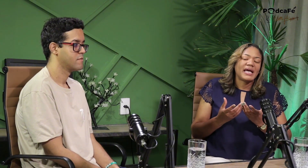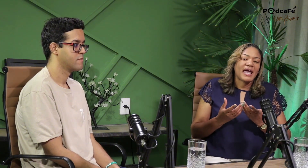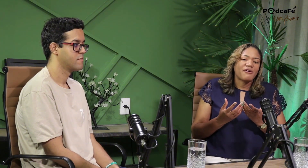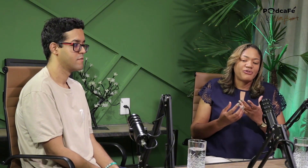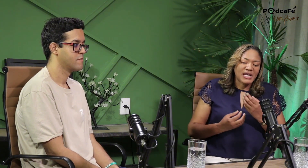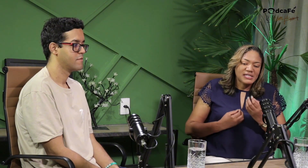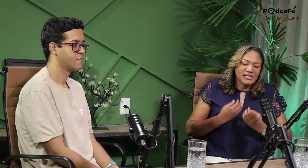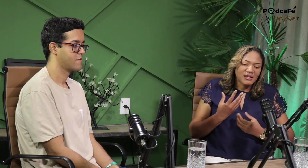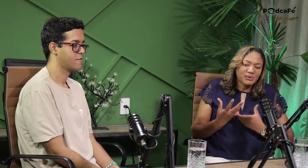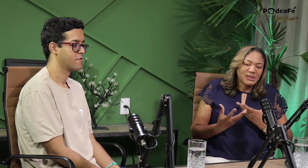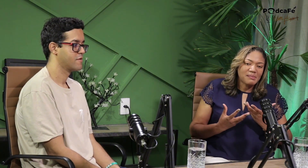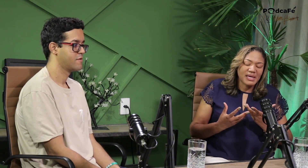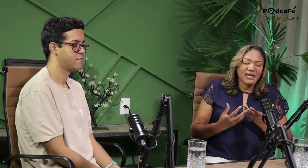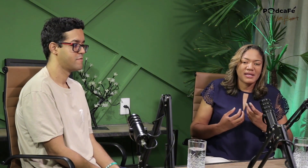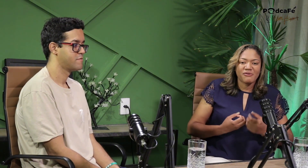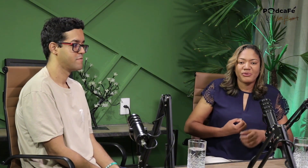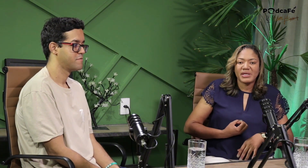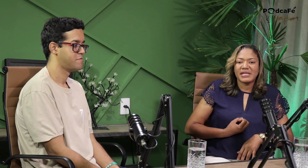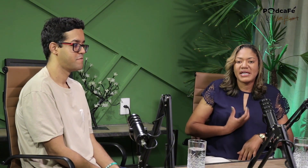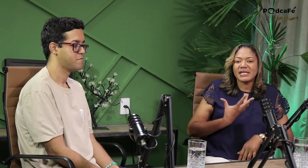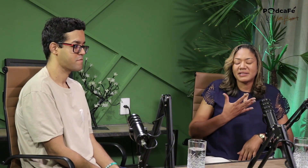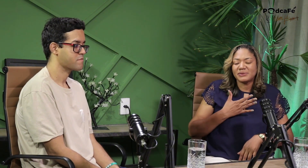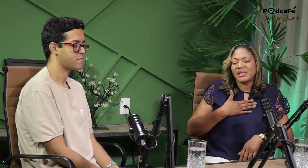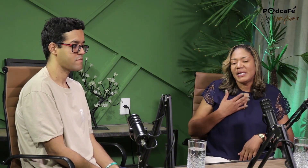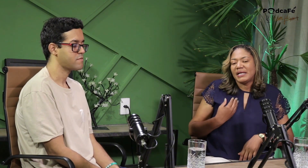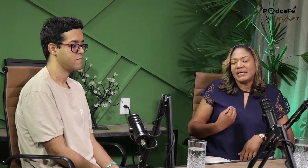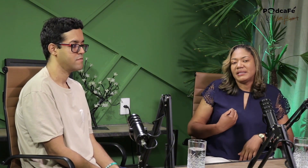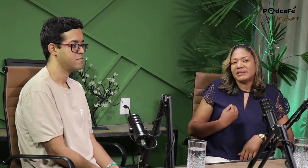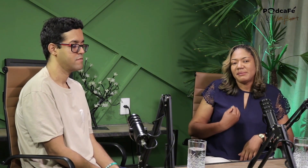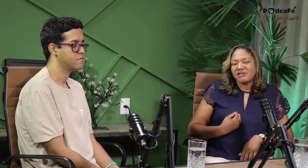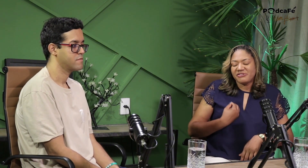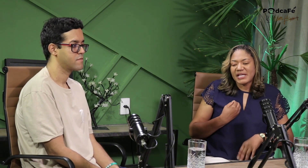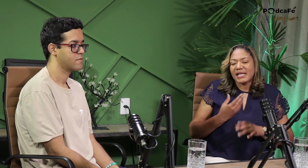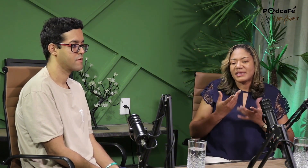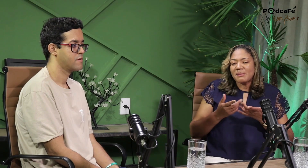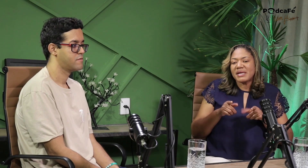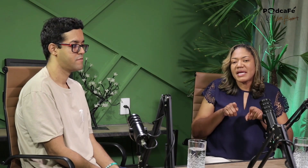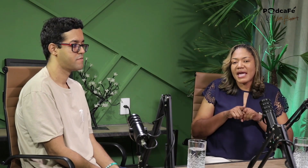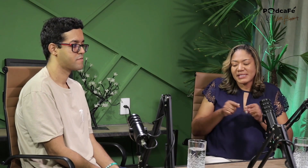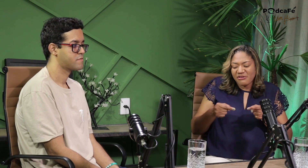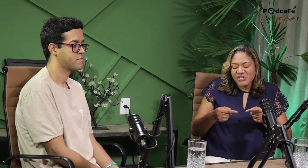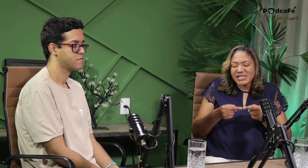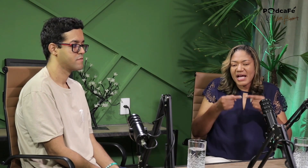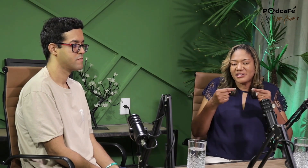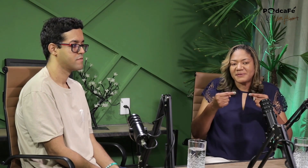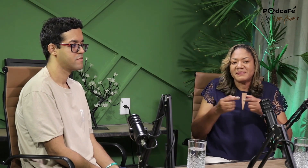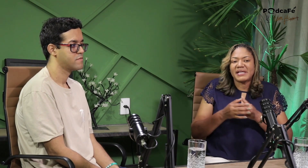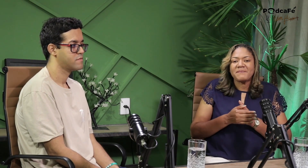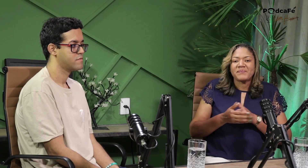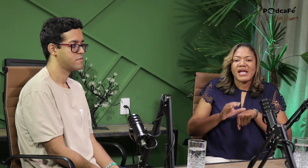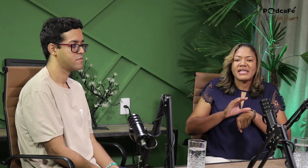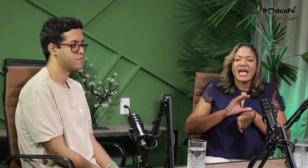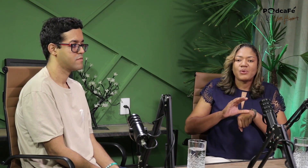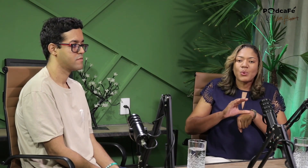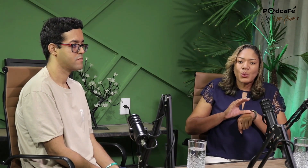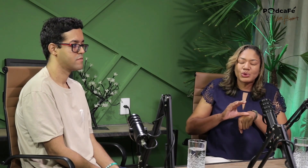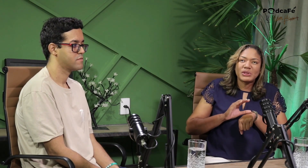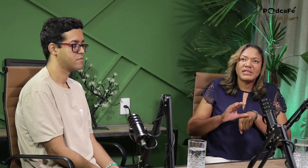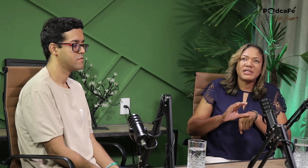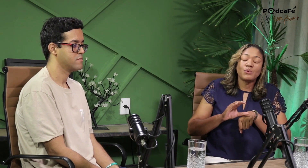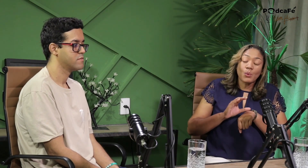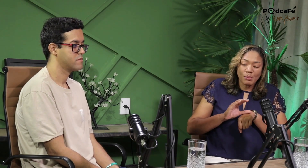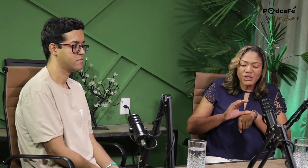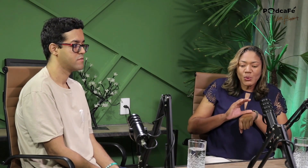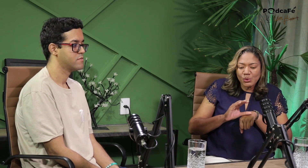surdo, foi nascendo também, né, foi criando na minha vida também essa afinidade, né? E aí o